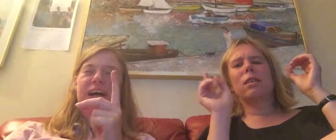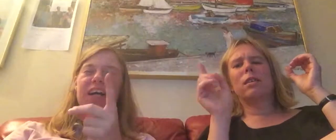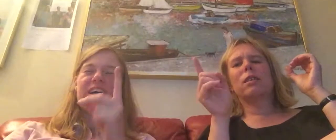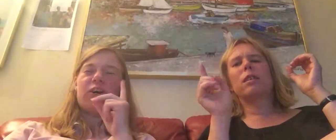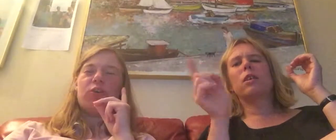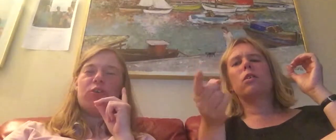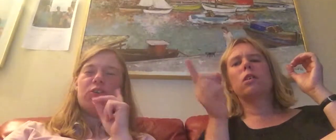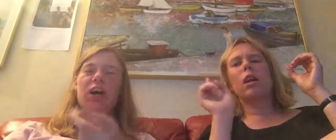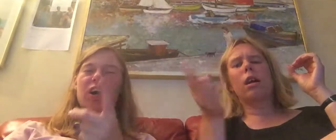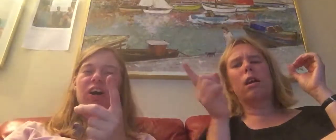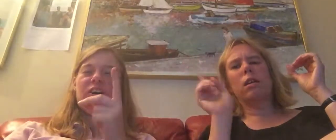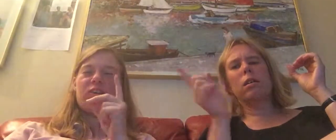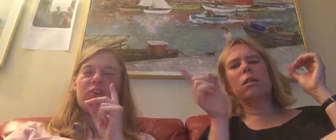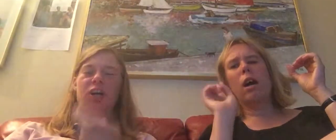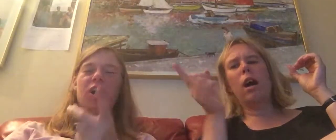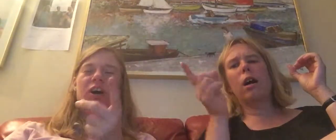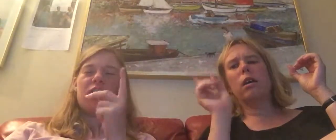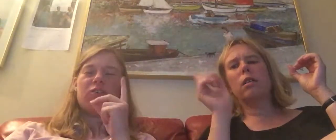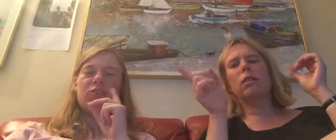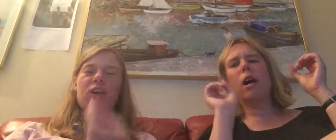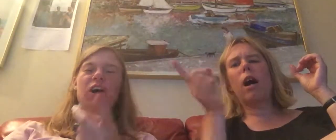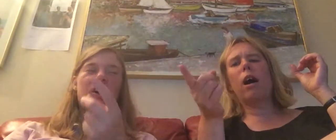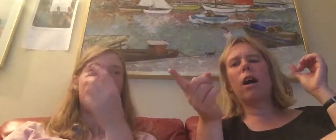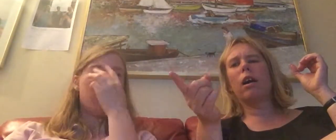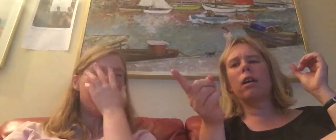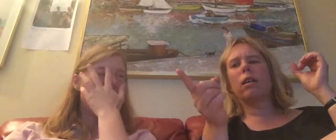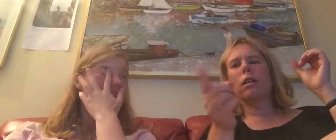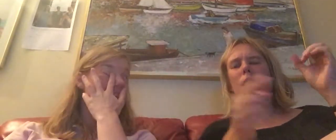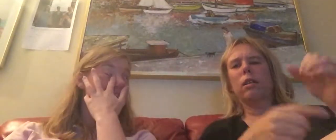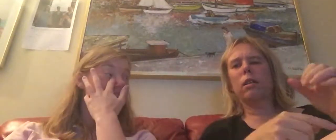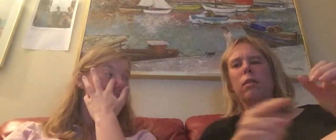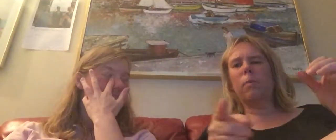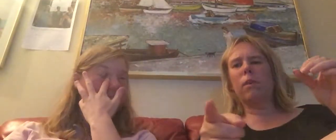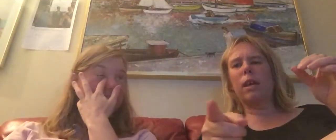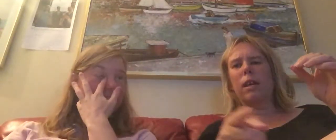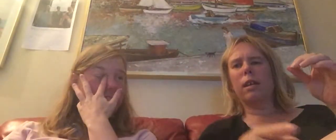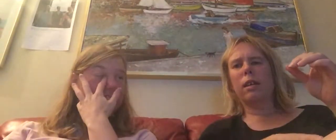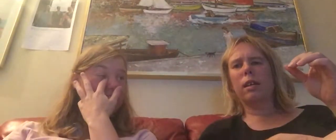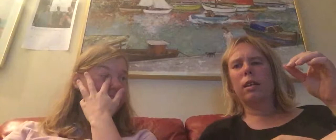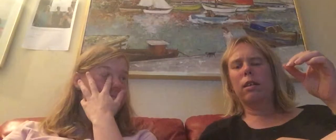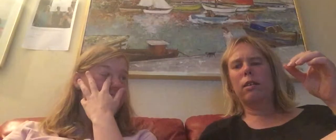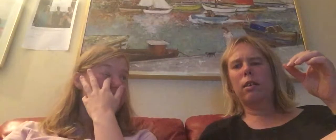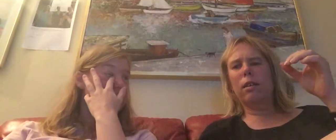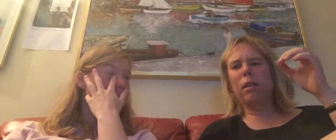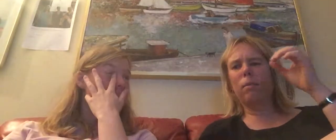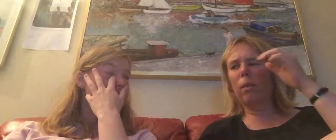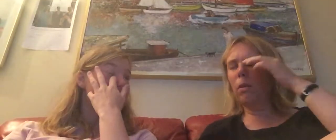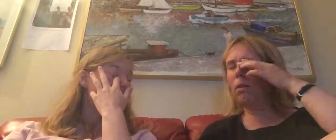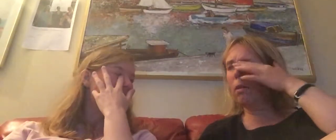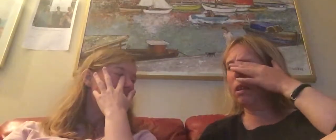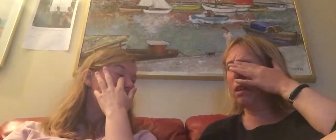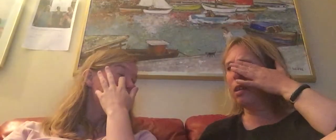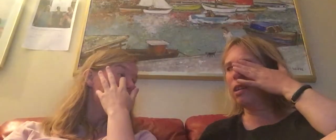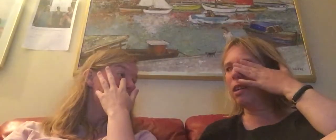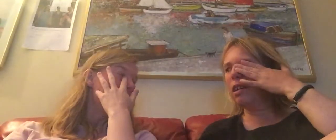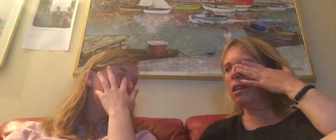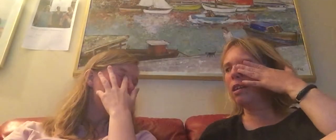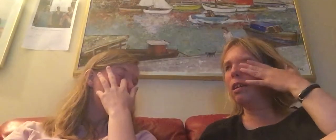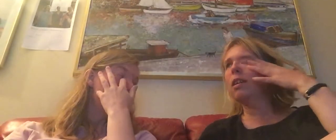maj. Hurra, hurra, hurra! Ska vi se på det? Säg om jag månader. Ja, det är december.